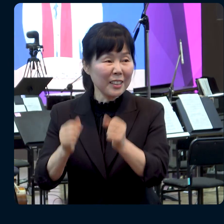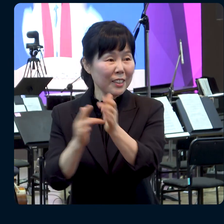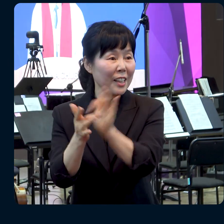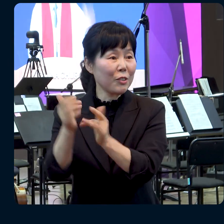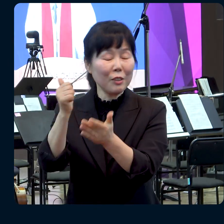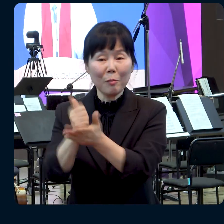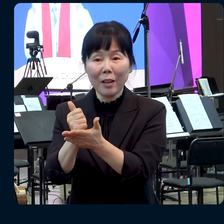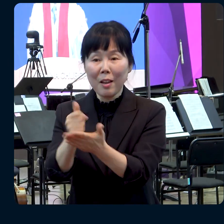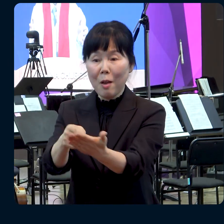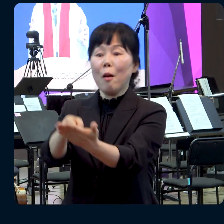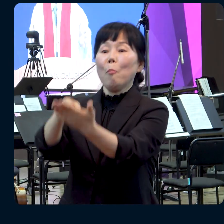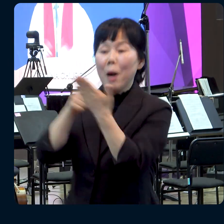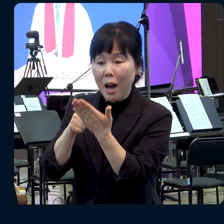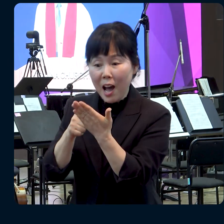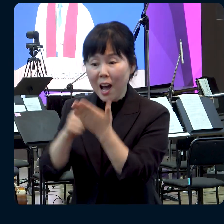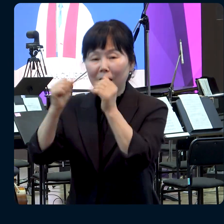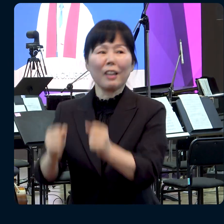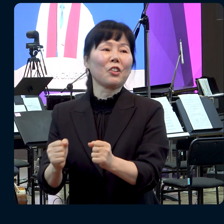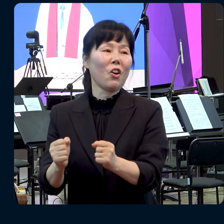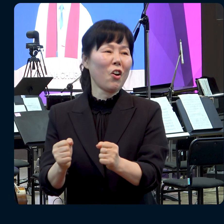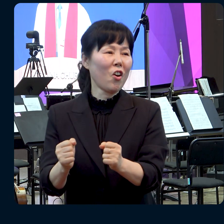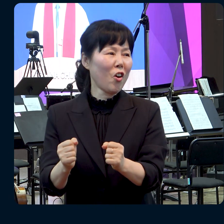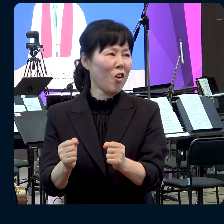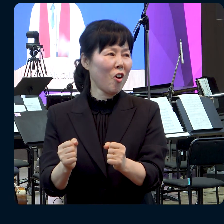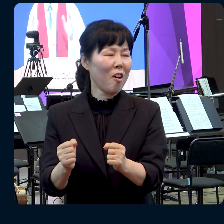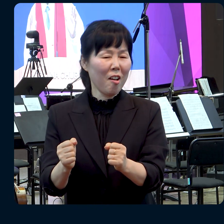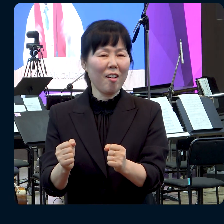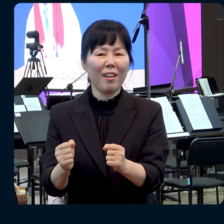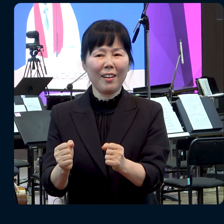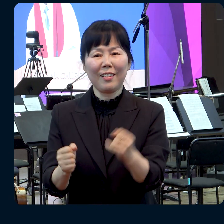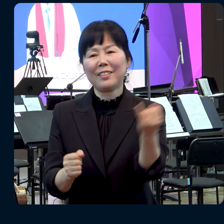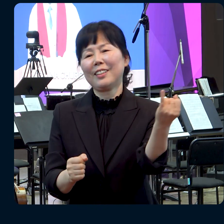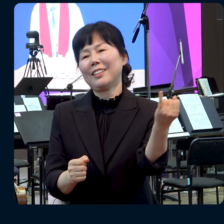앞에 이렇게 계시다니.